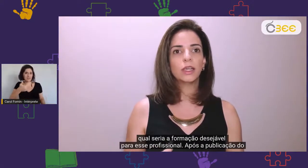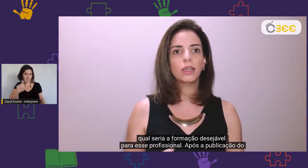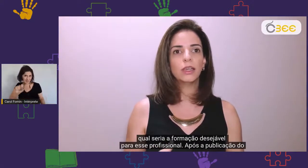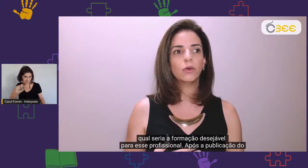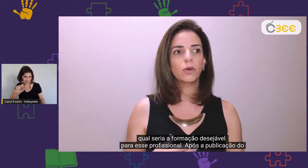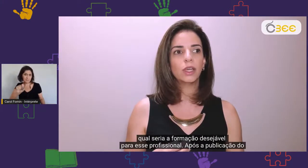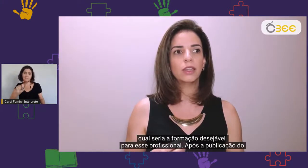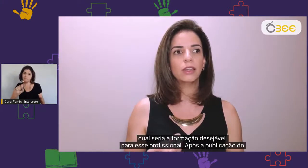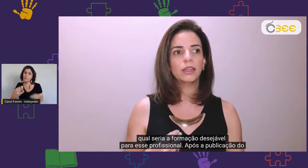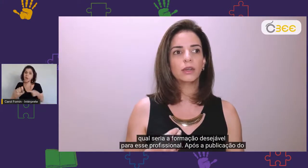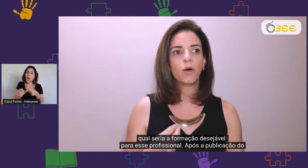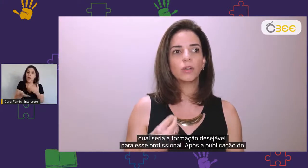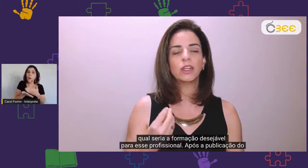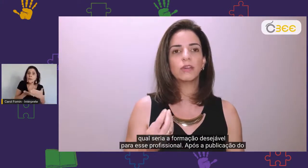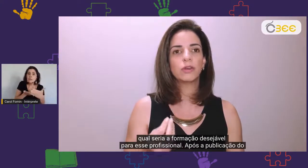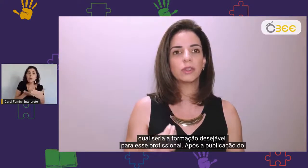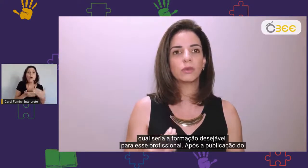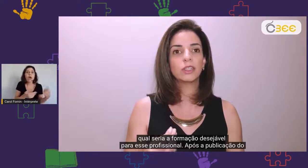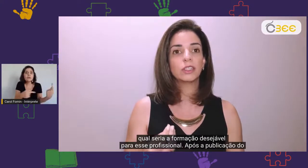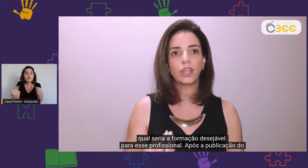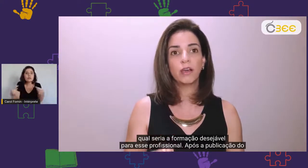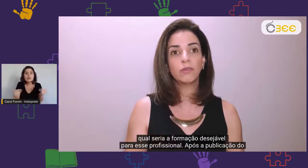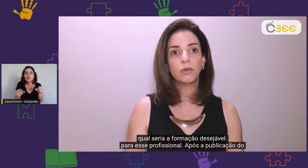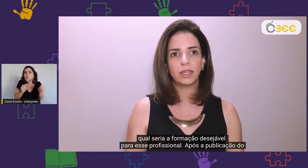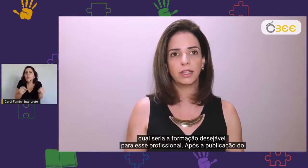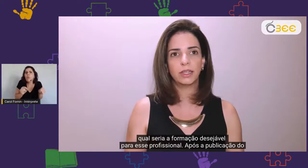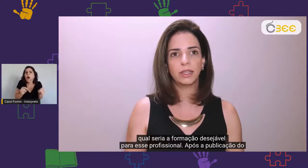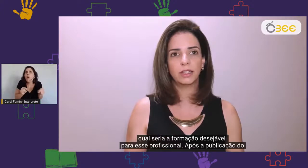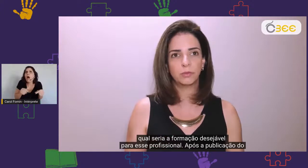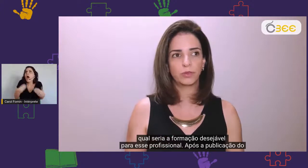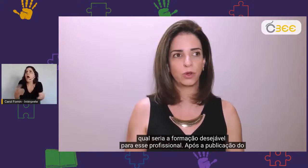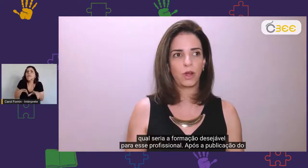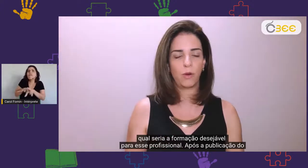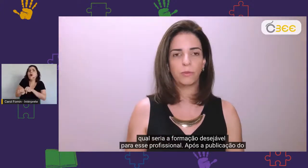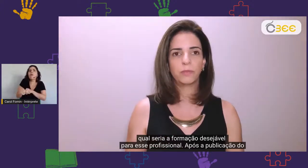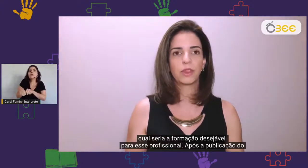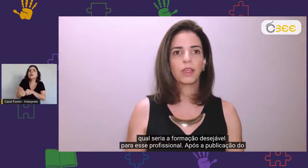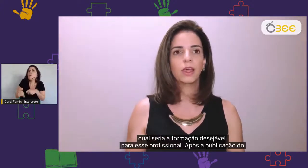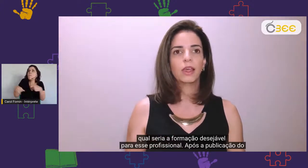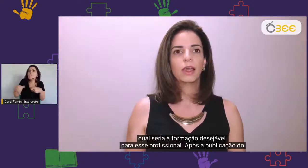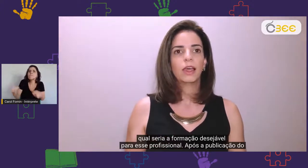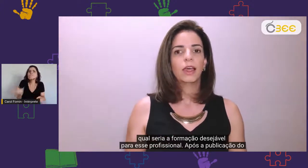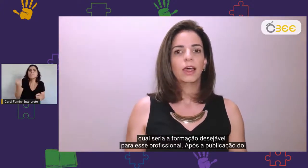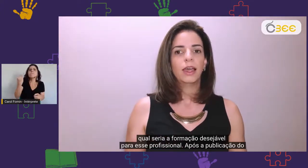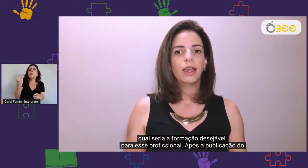né, qual seria a formação desejável para esse profissional.